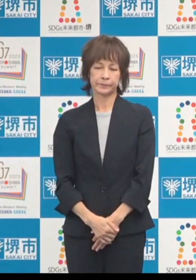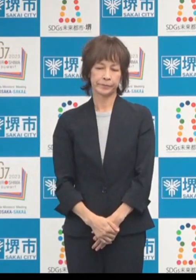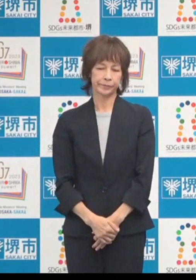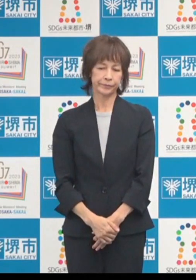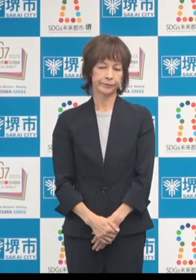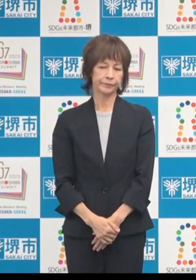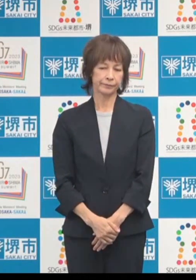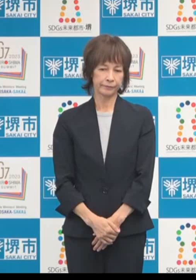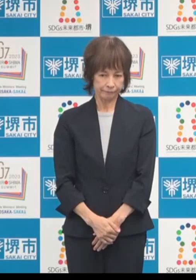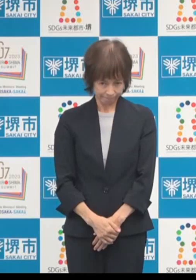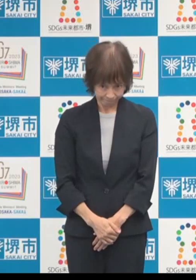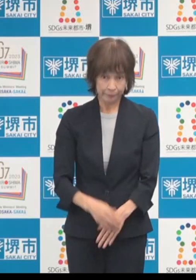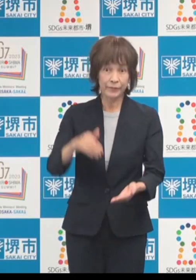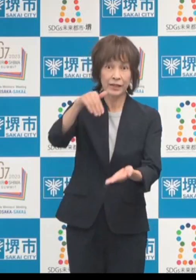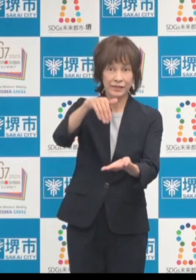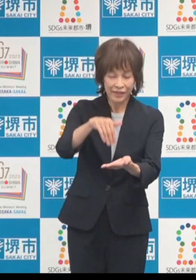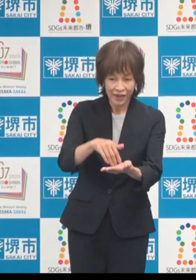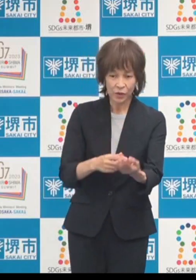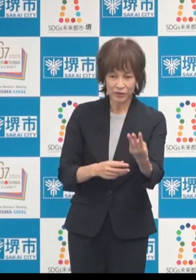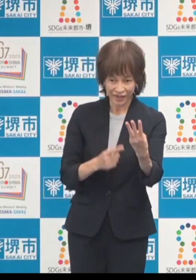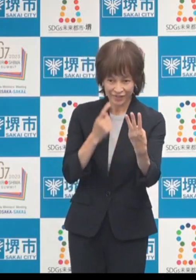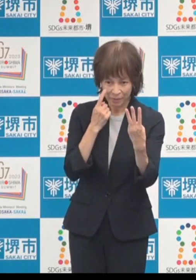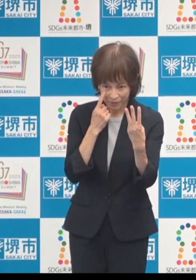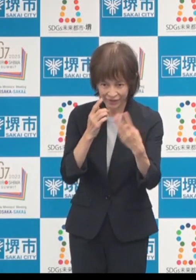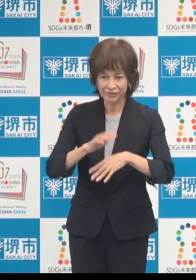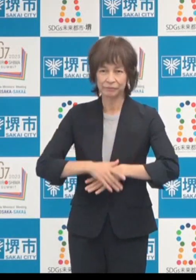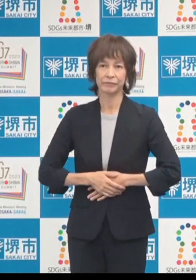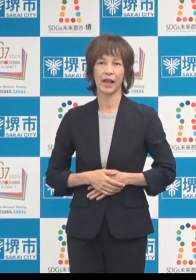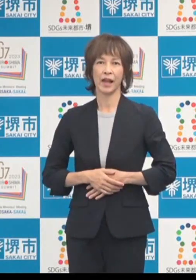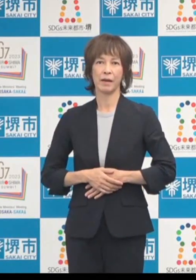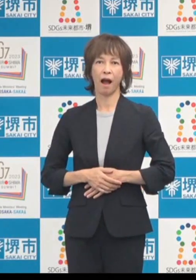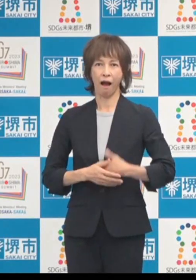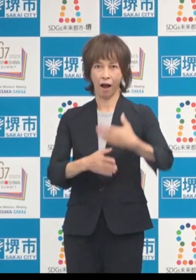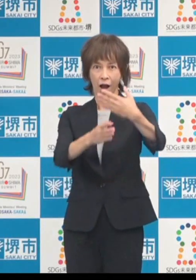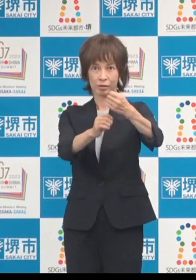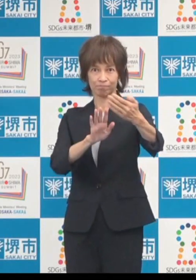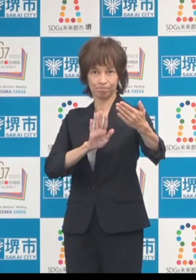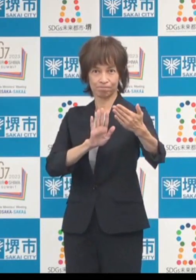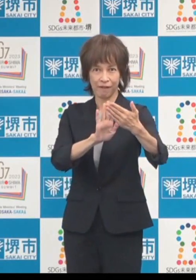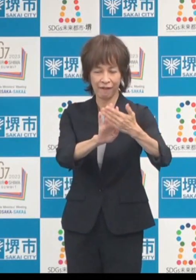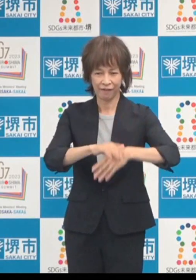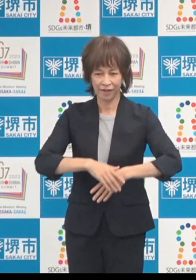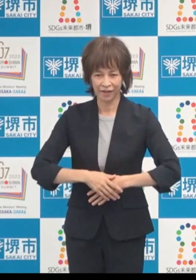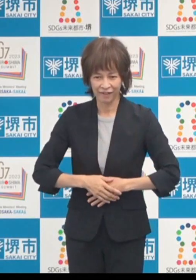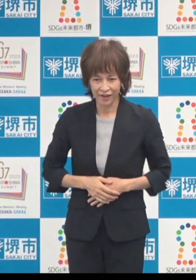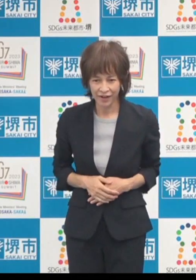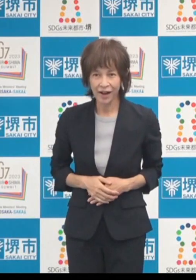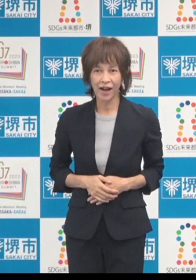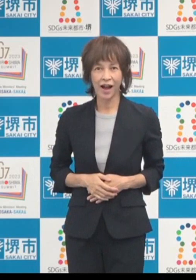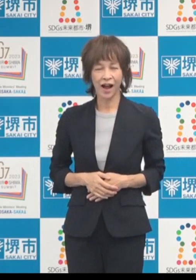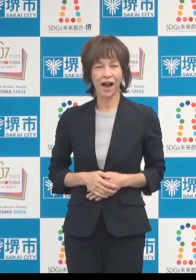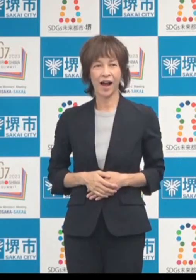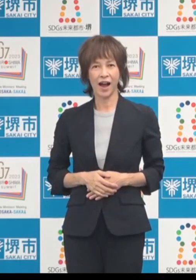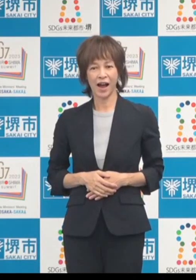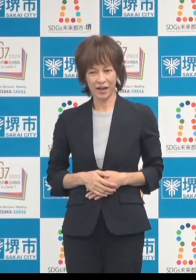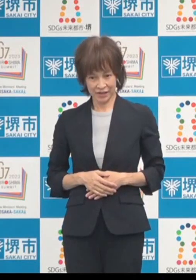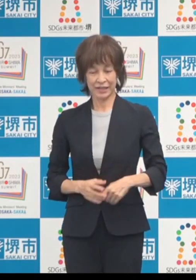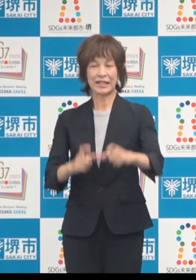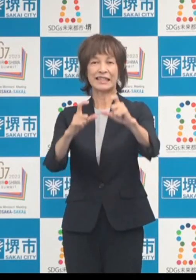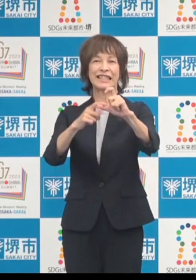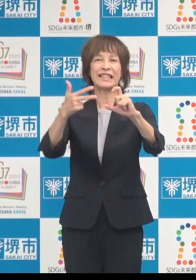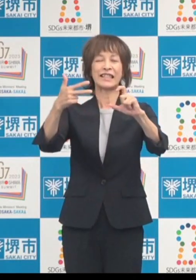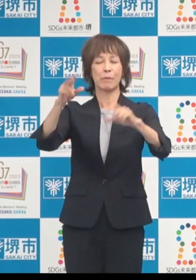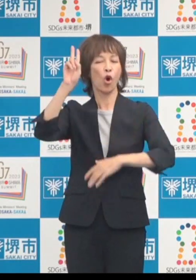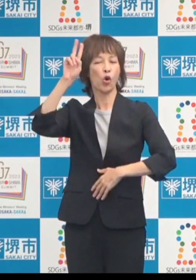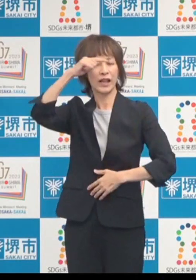はい、そして最後3点目、いよいよ間近に迫ってまいりました、来月に迫ってまいりました G7 大